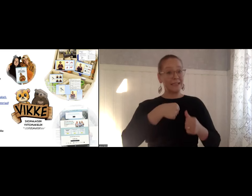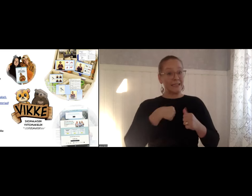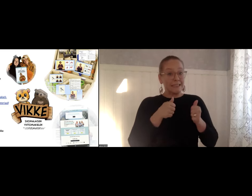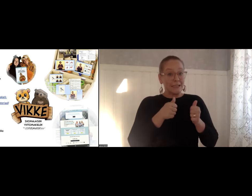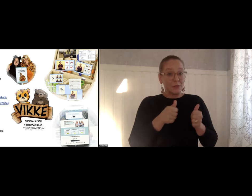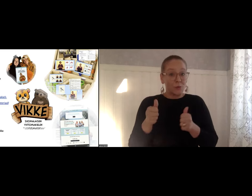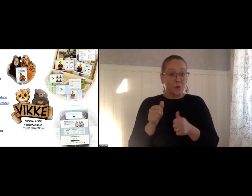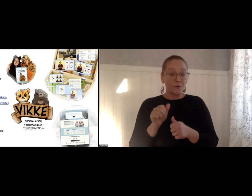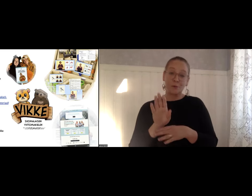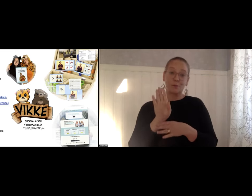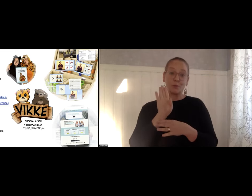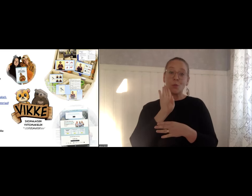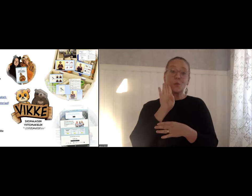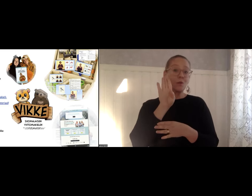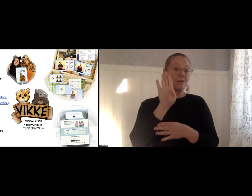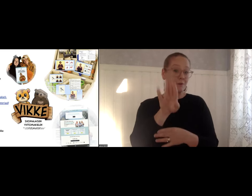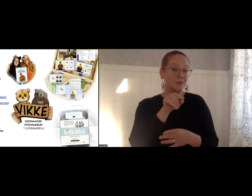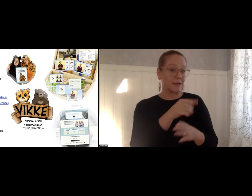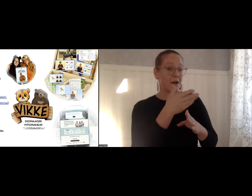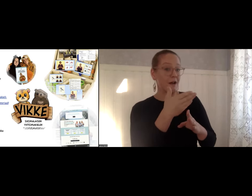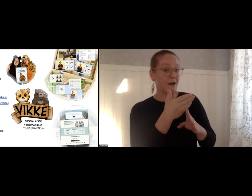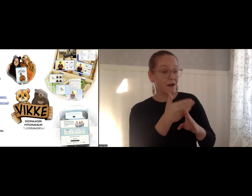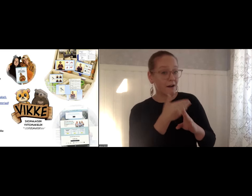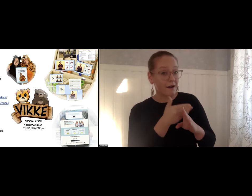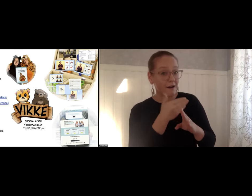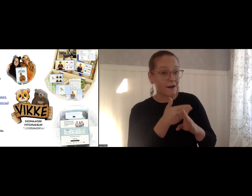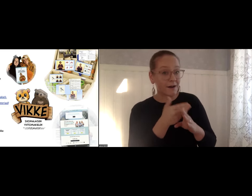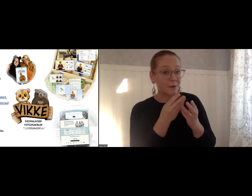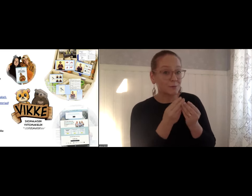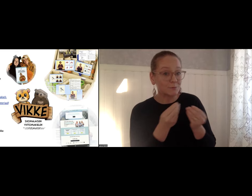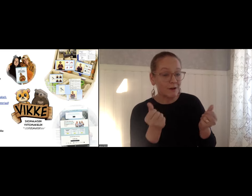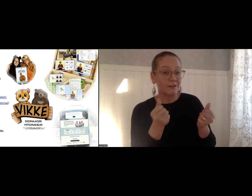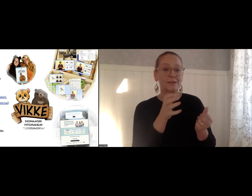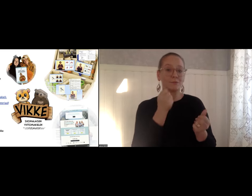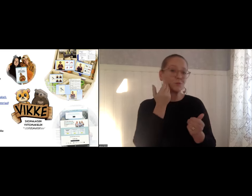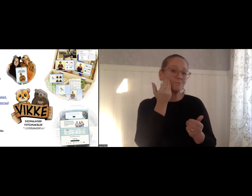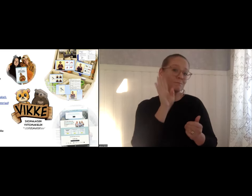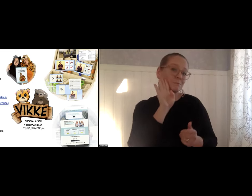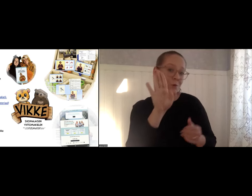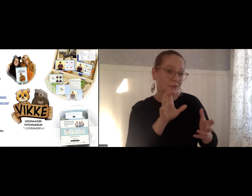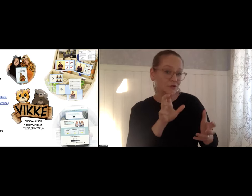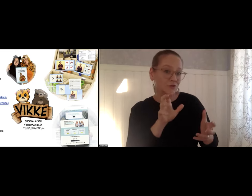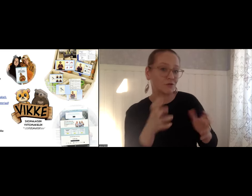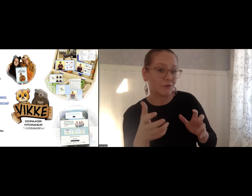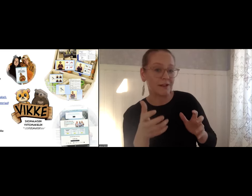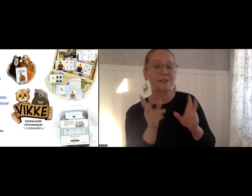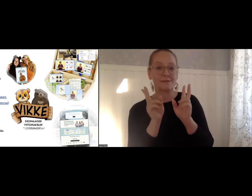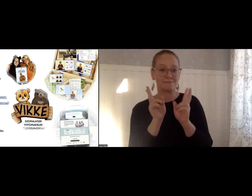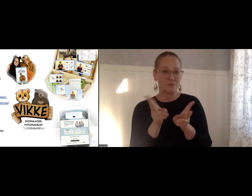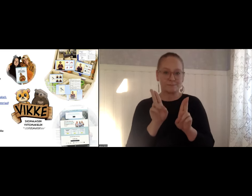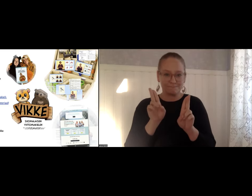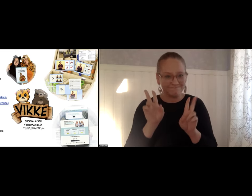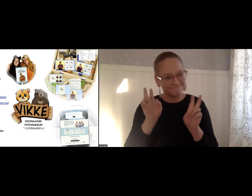materiaalia ja käyttää tälläkin hetkellä. Toivotaan totta kai, että tulevaisuudessa tätä